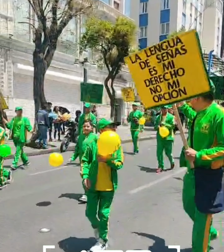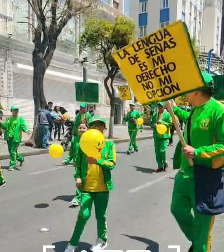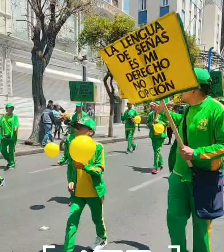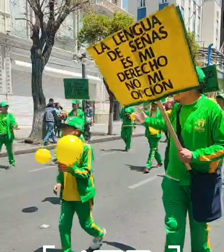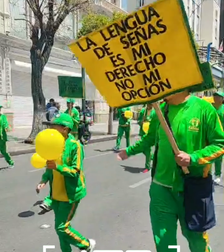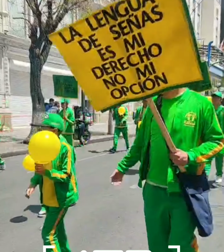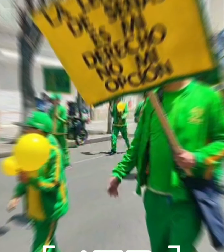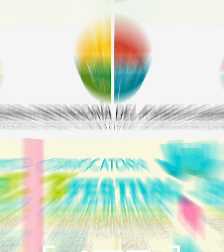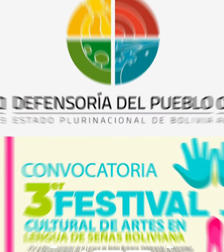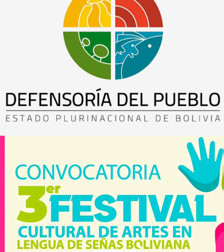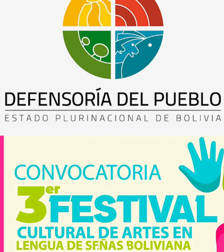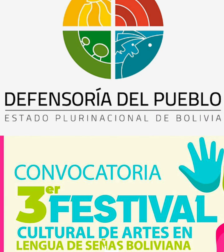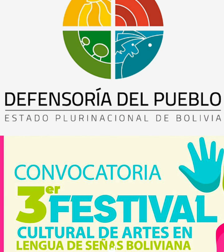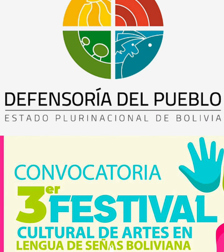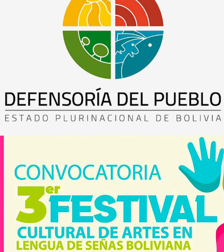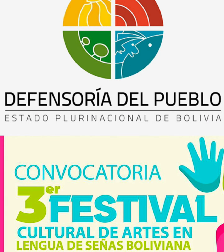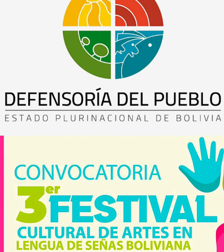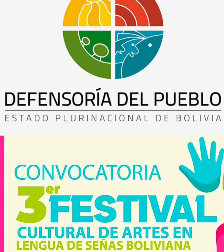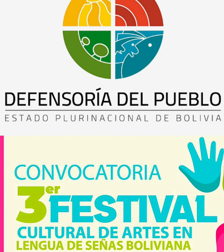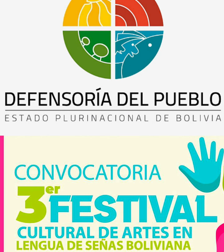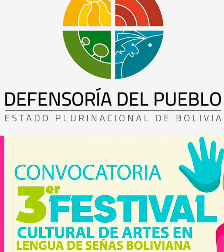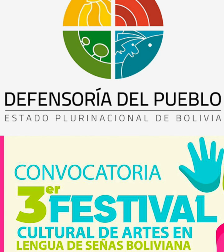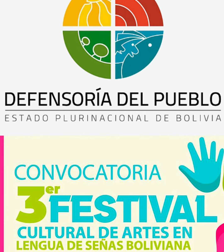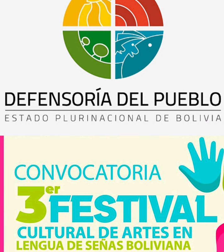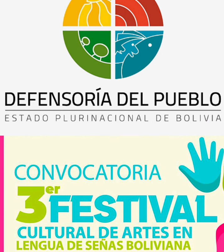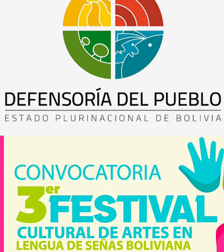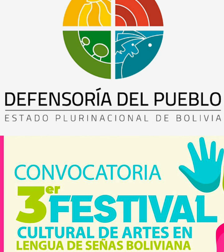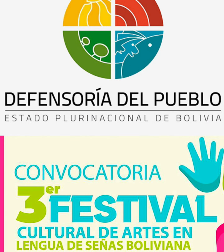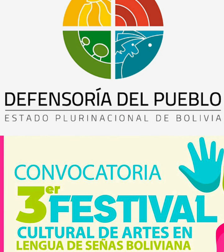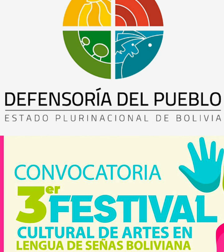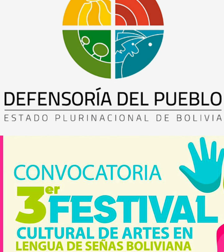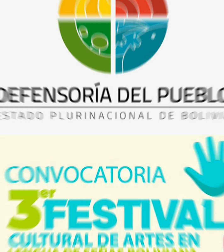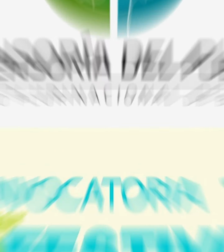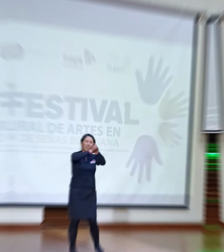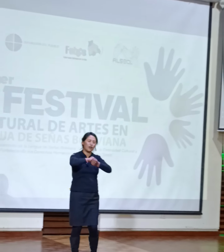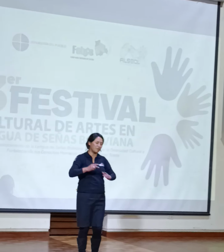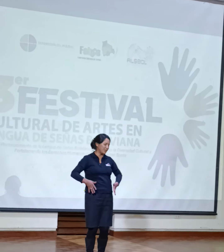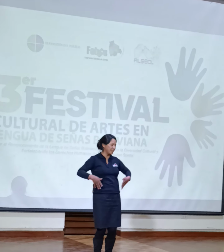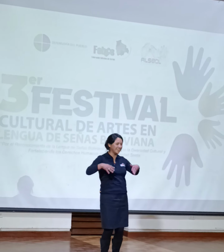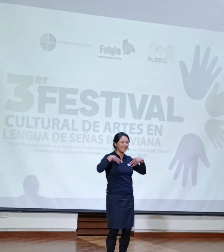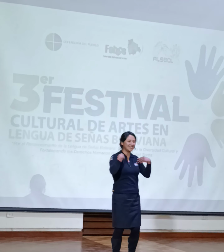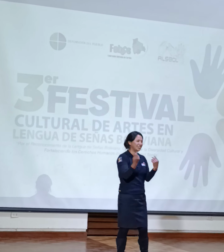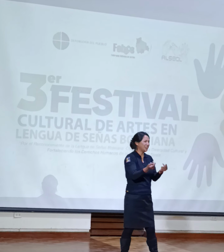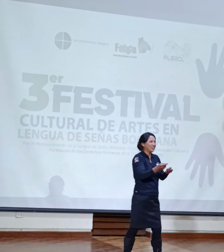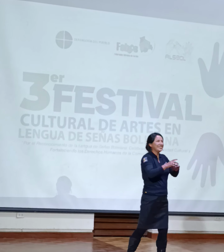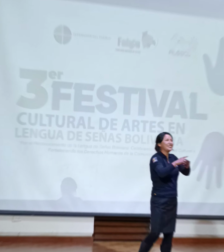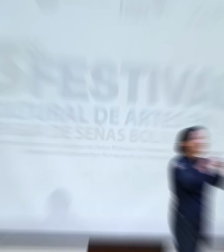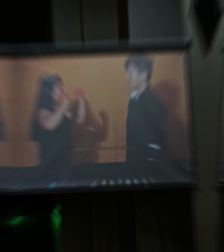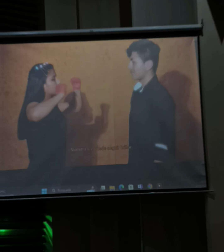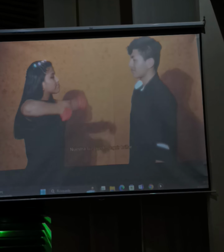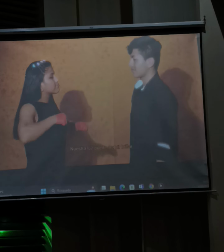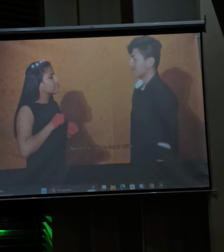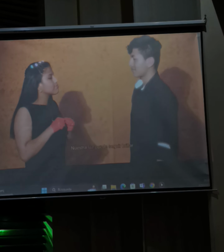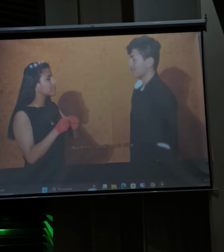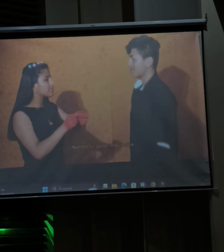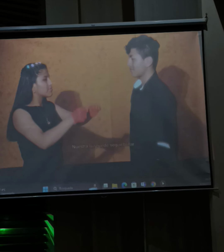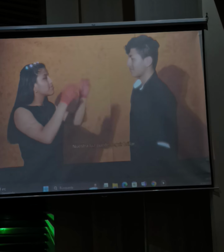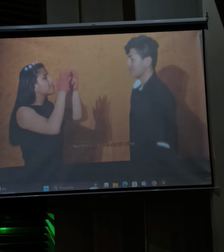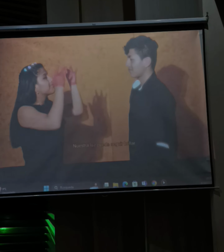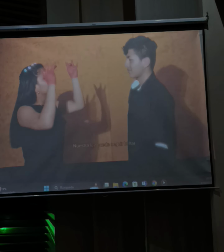organizó el tercer Festival Cultural de Artes en Lengua de Señas Boliviana en La Paz, donde muchas personas con discapacidad auditiva tuvieron la